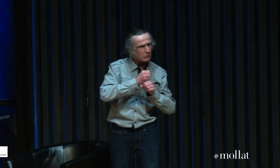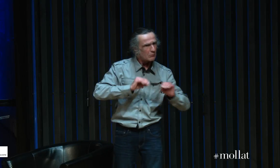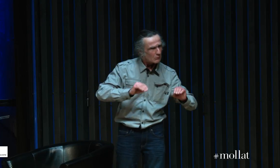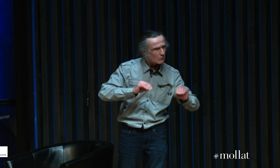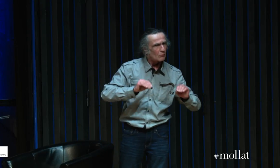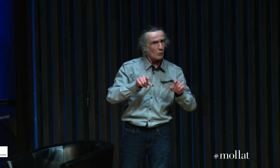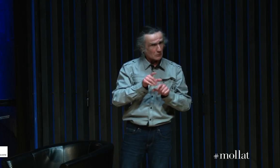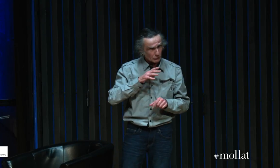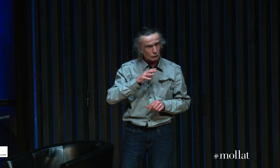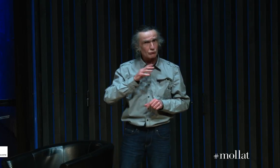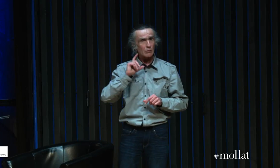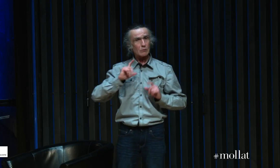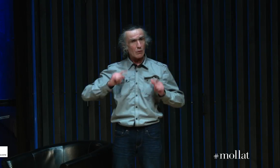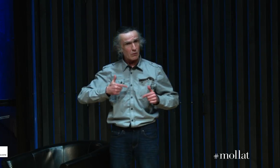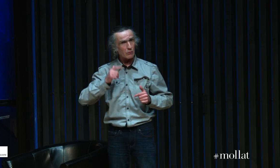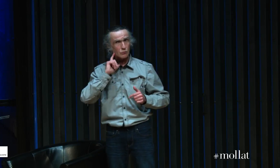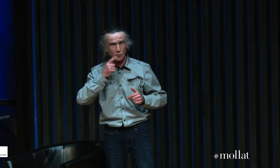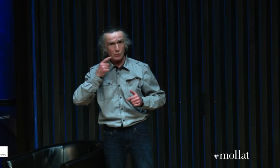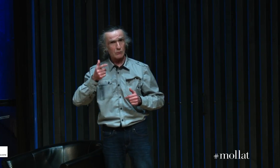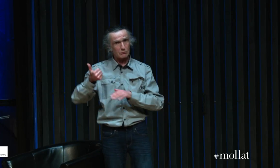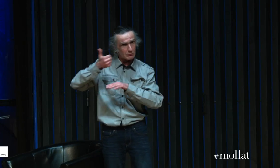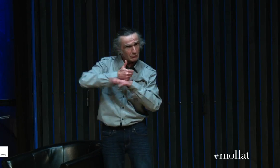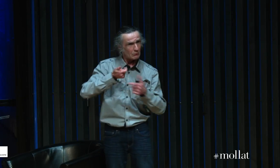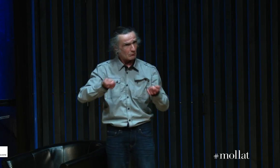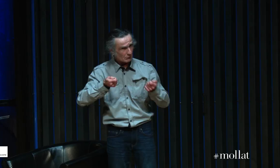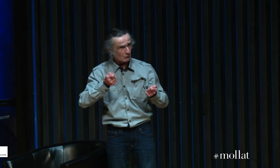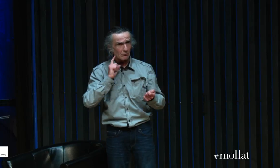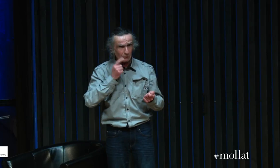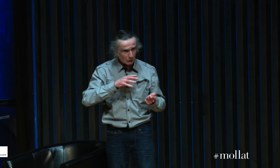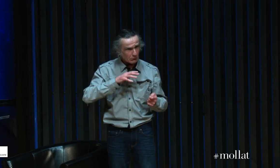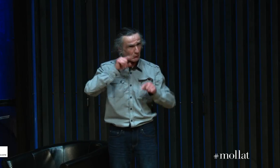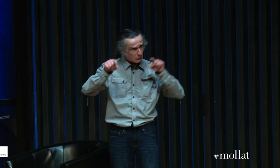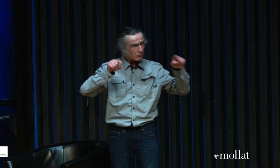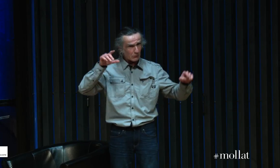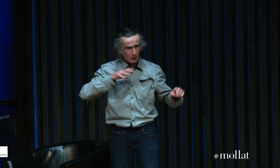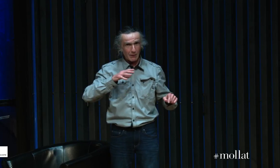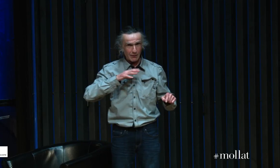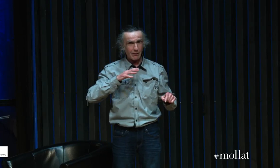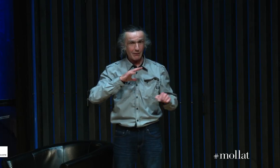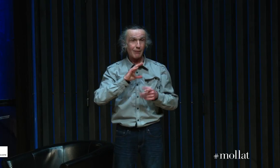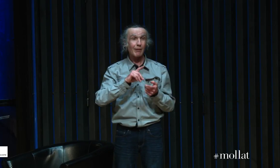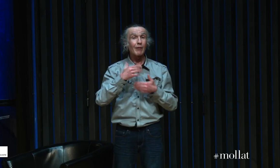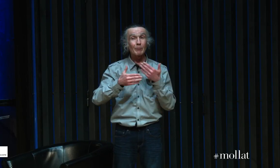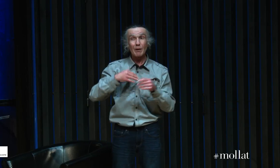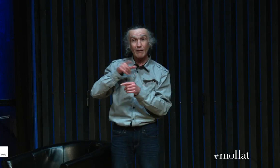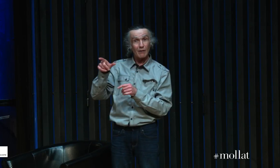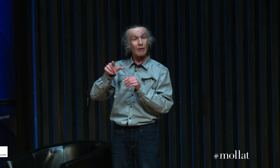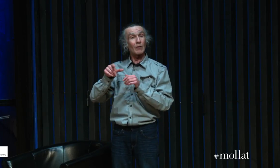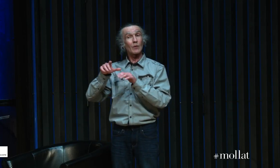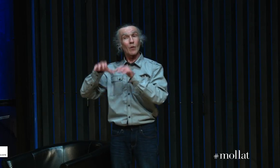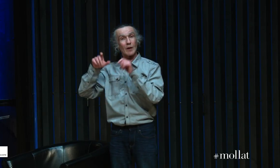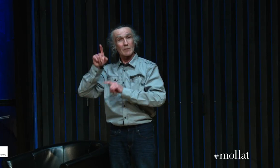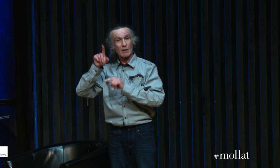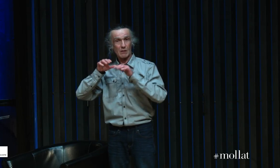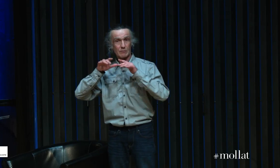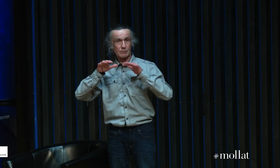d'établissements où des sourds travaillaient, certains étaient professeurs, certains étaient directeurs, géraient ces établissements où l'enseignement se faisait